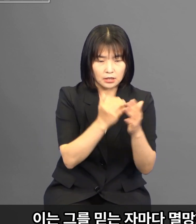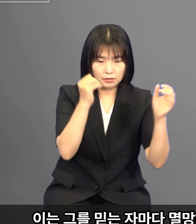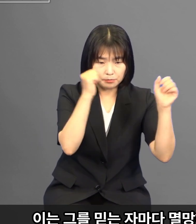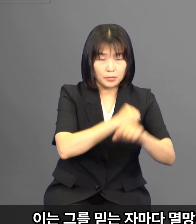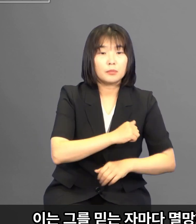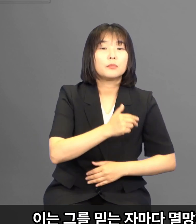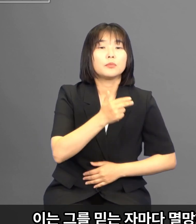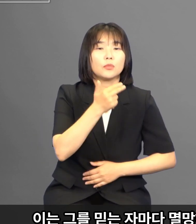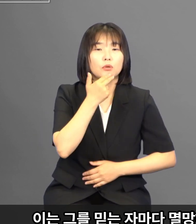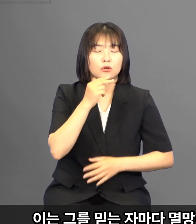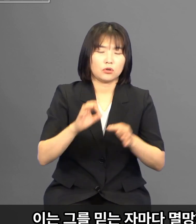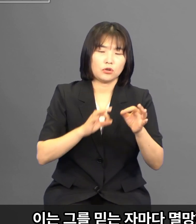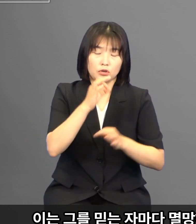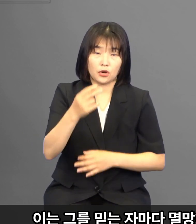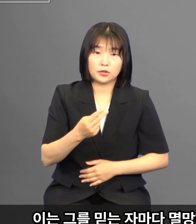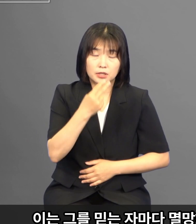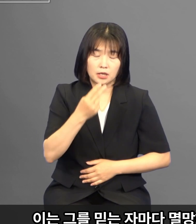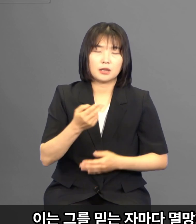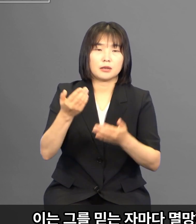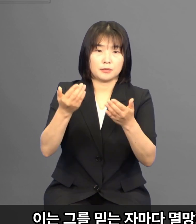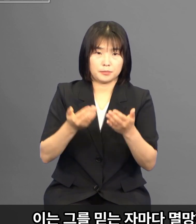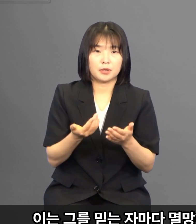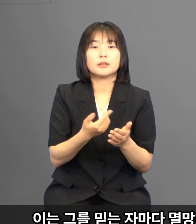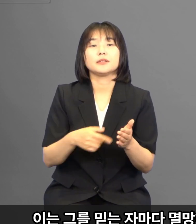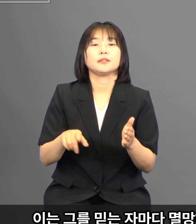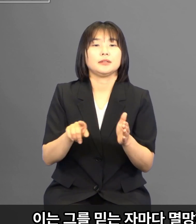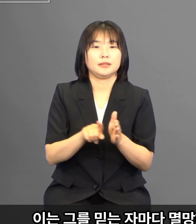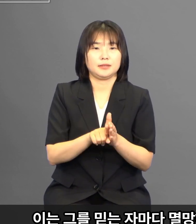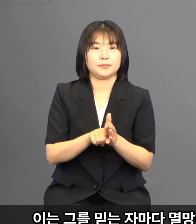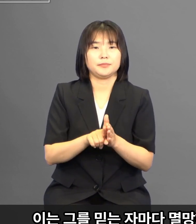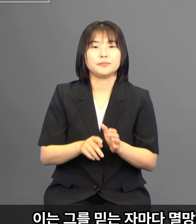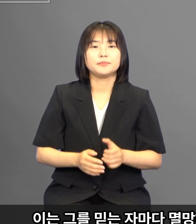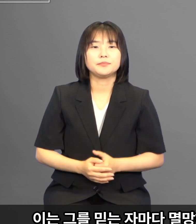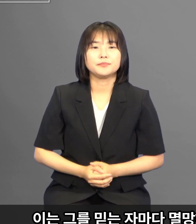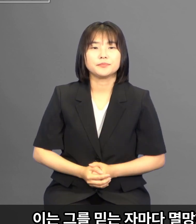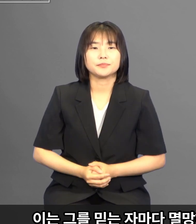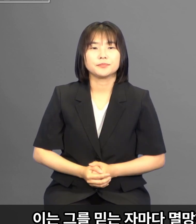않고 영생을 얻게 하려 하심이라.